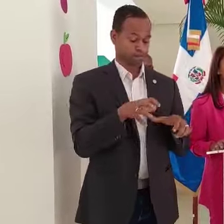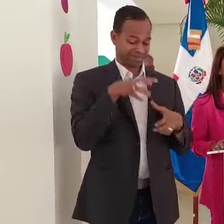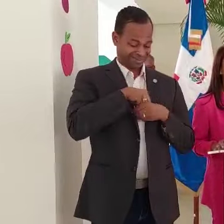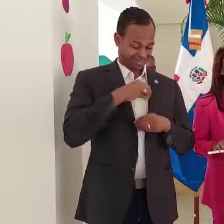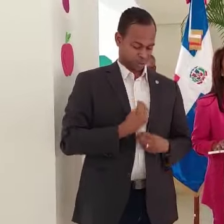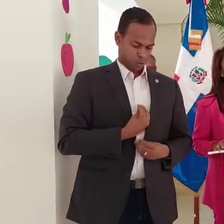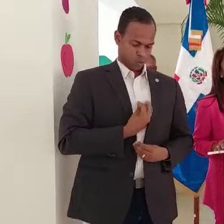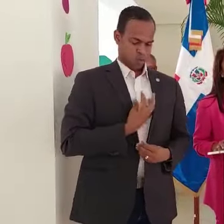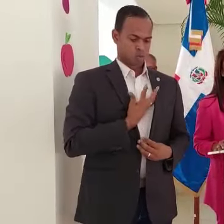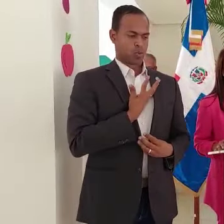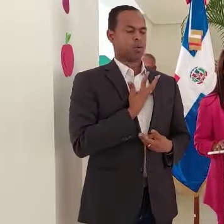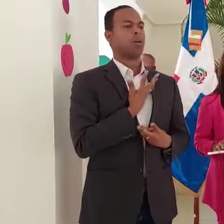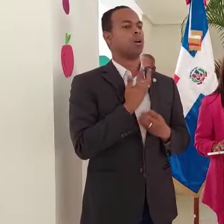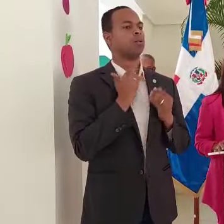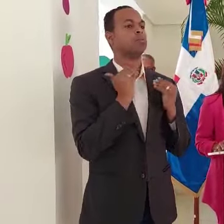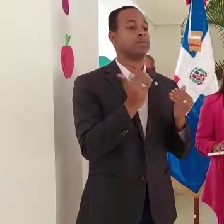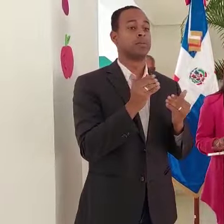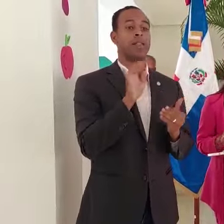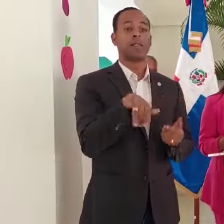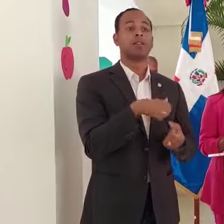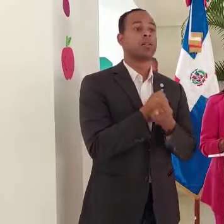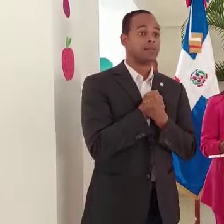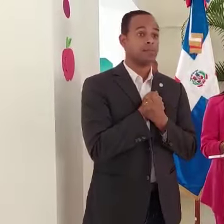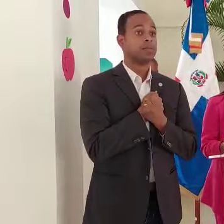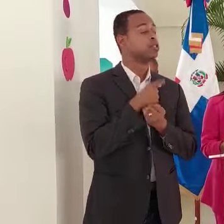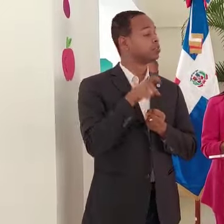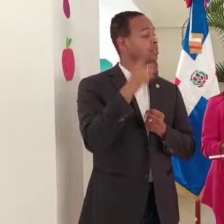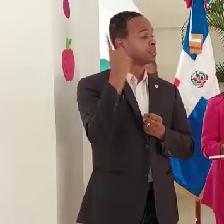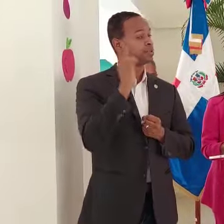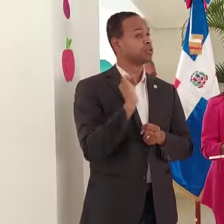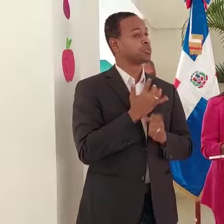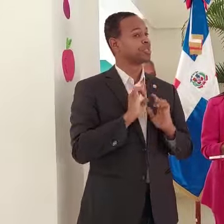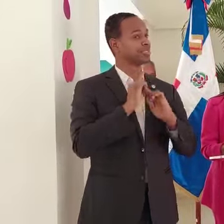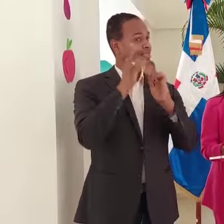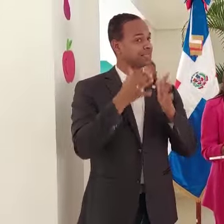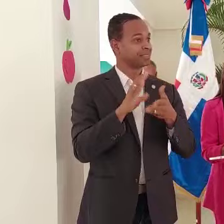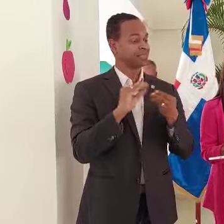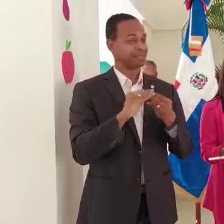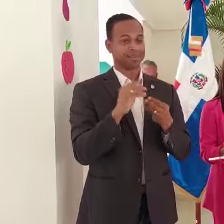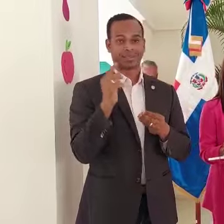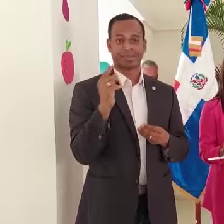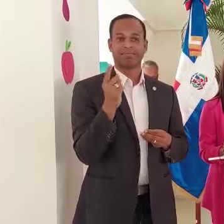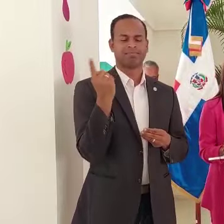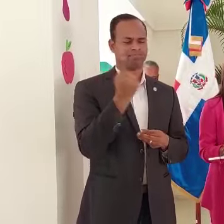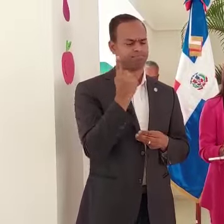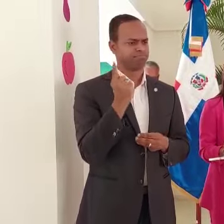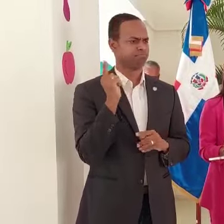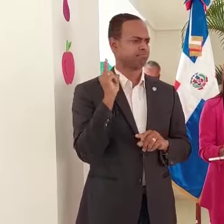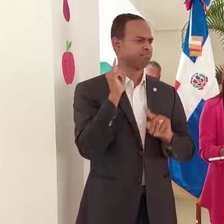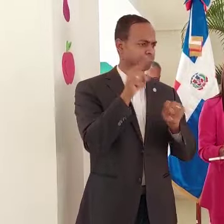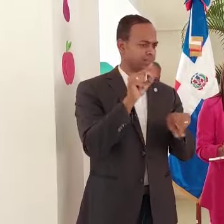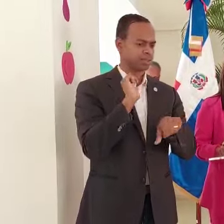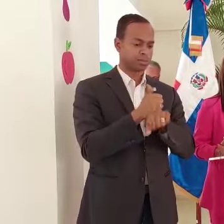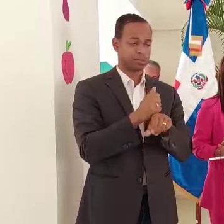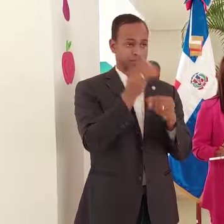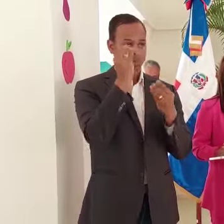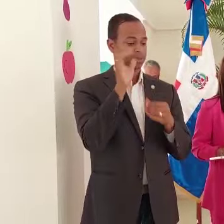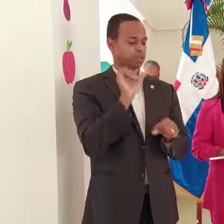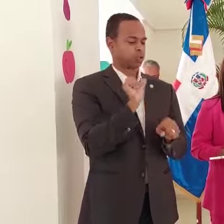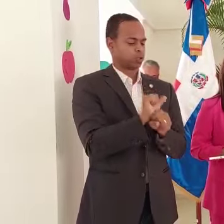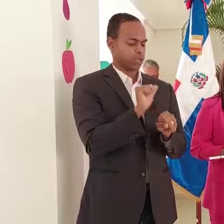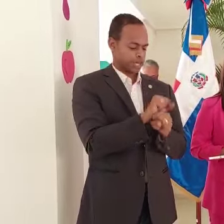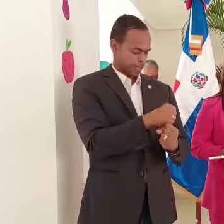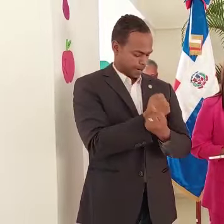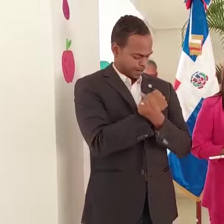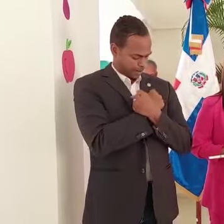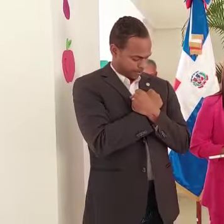uno de nosotros. Este es un trabajo de amor. Siempre lo dice nuestra directora, siempre que va a hacer una apertura. Este es un